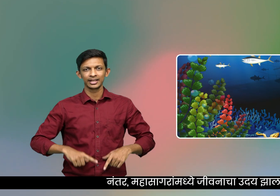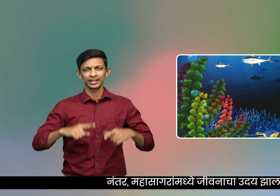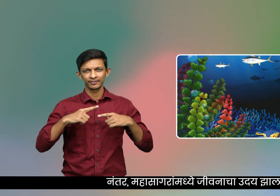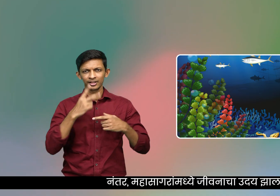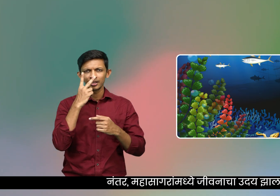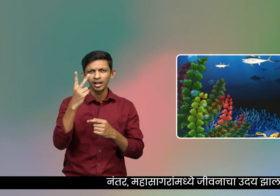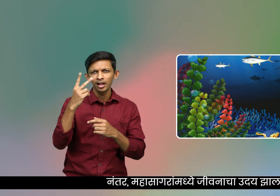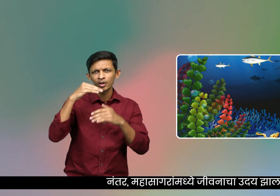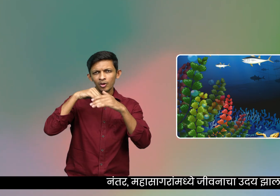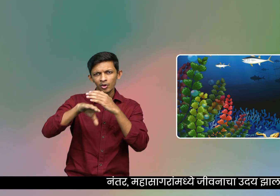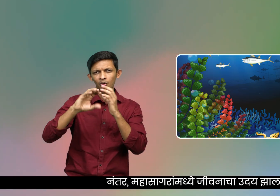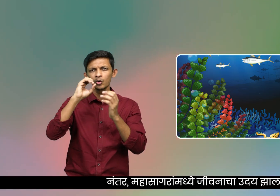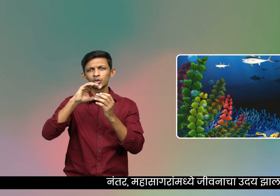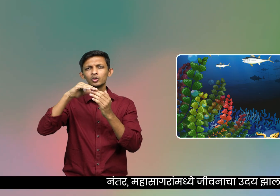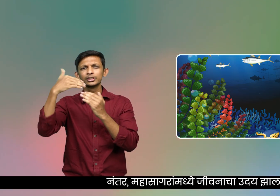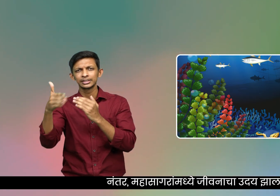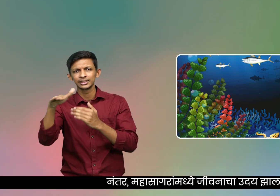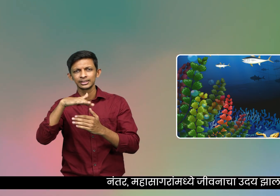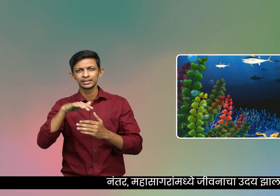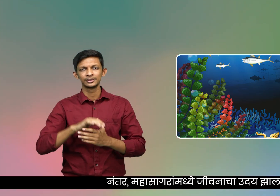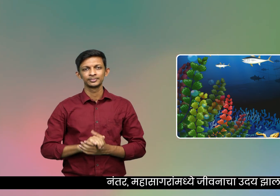नंतर महासागरांमध्ये जीवनाचा उदय झाला.